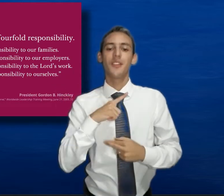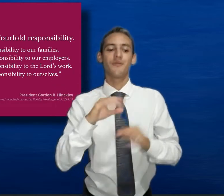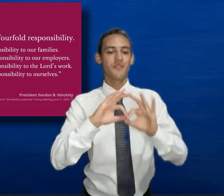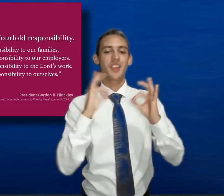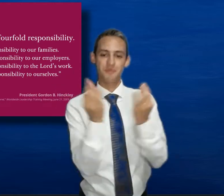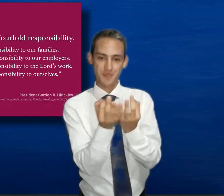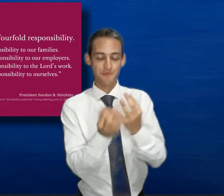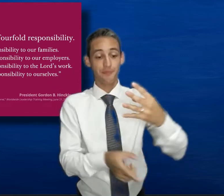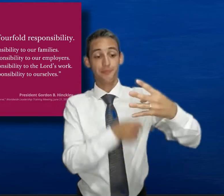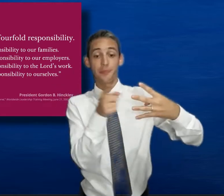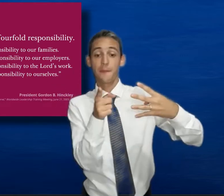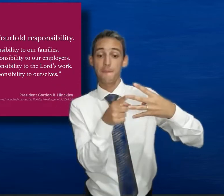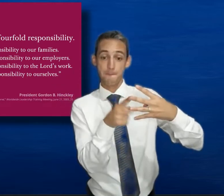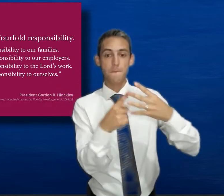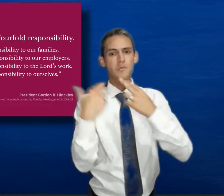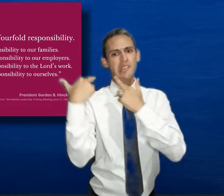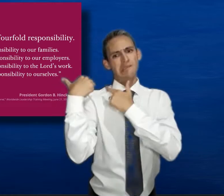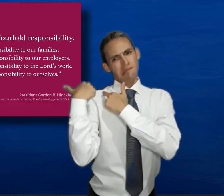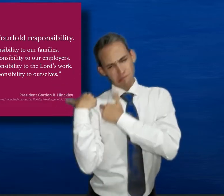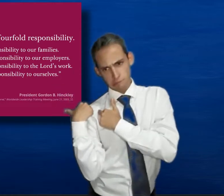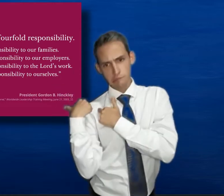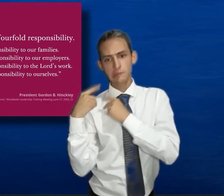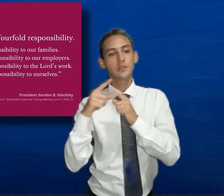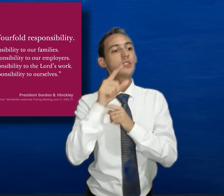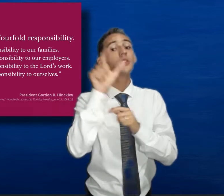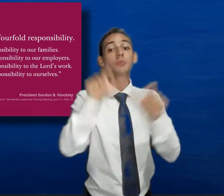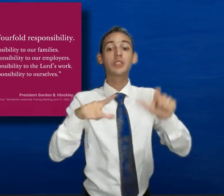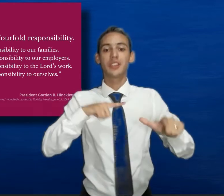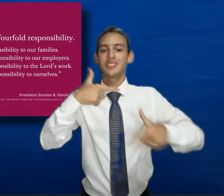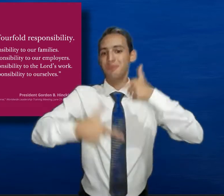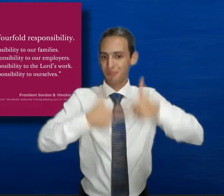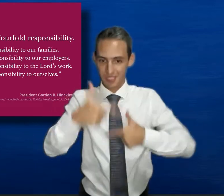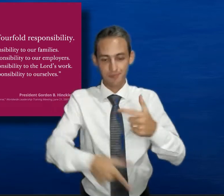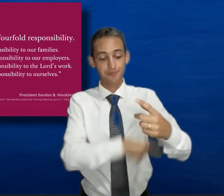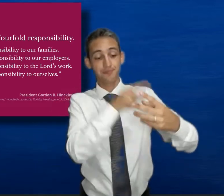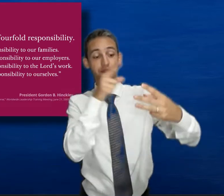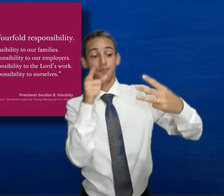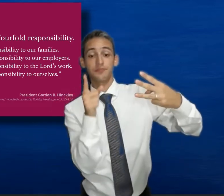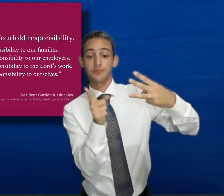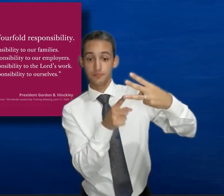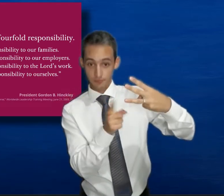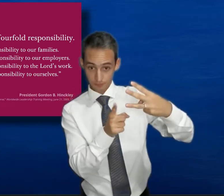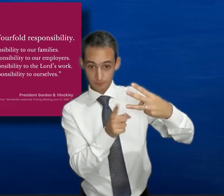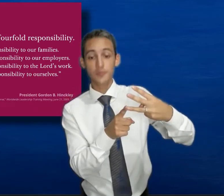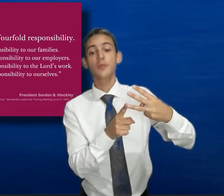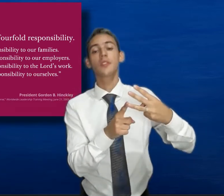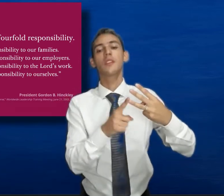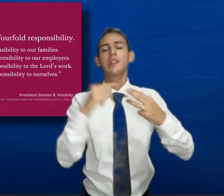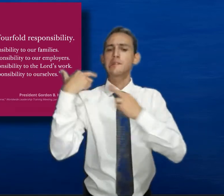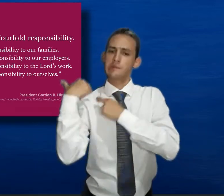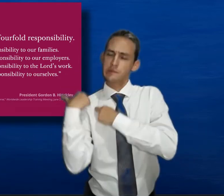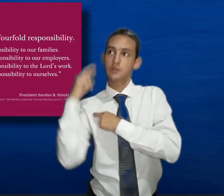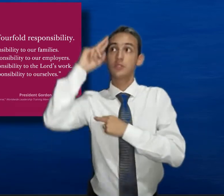Primeira, somos responsáveis por nossa família. Segunda, temos uma responsabilidade para com o nosso